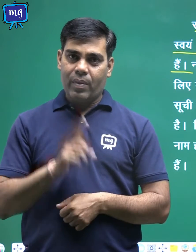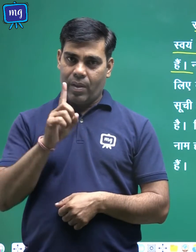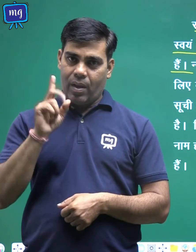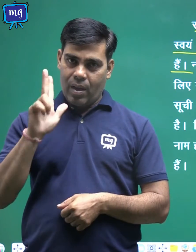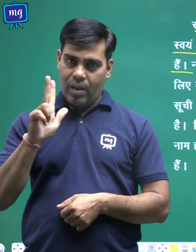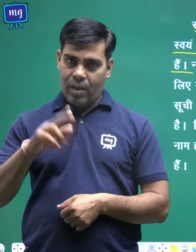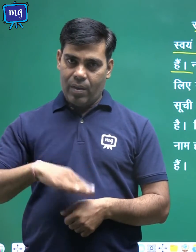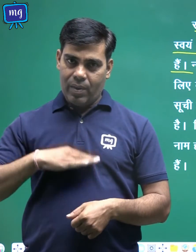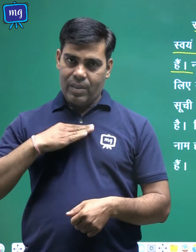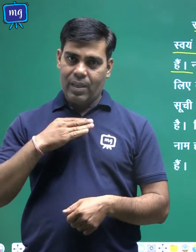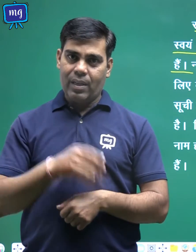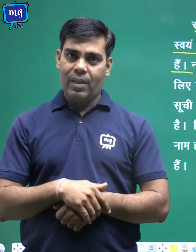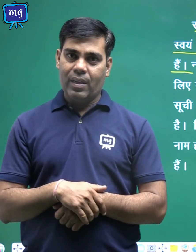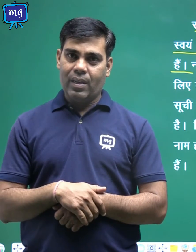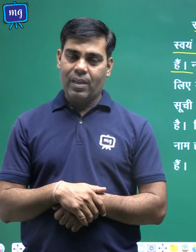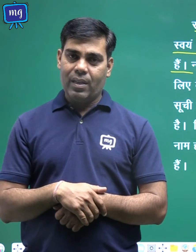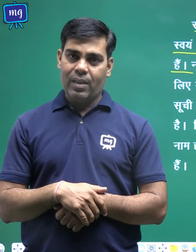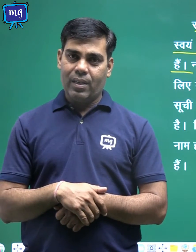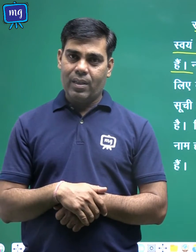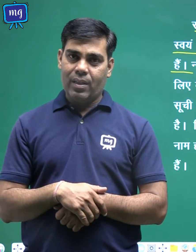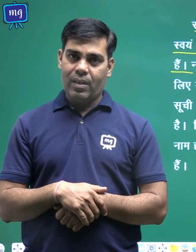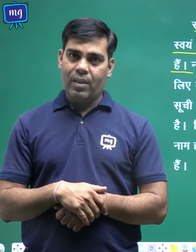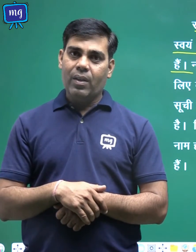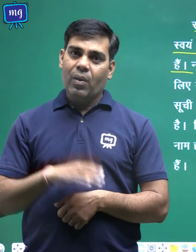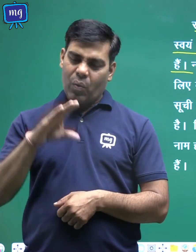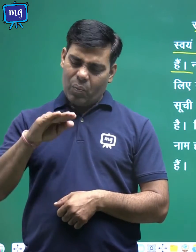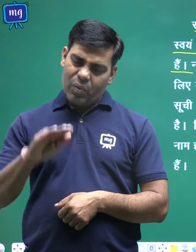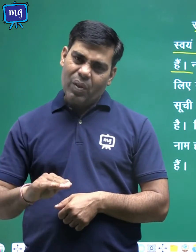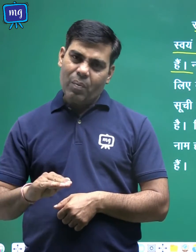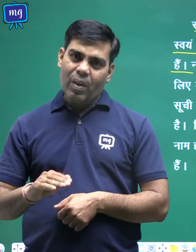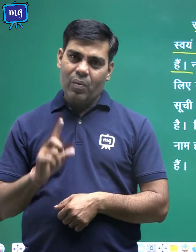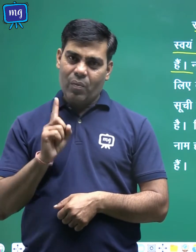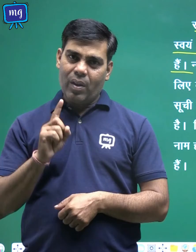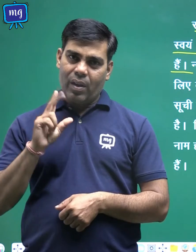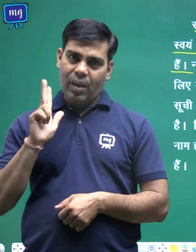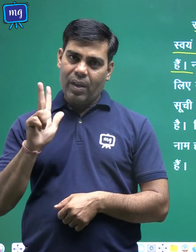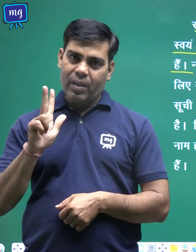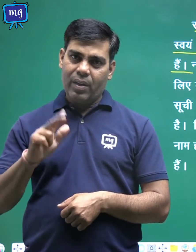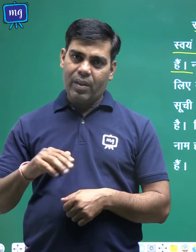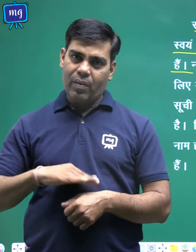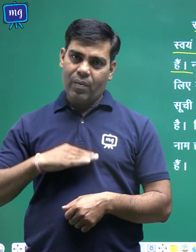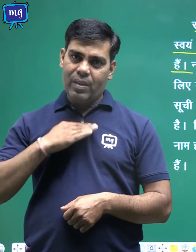18 वर्ष है, कम से कम आयु 18 वर्ष है।